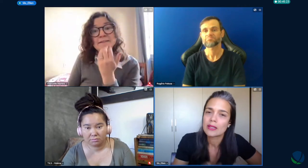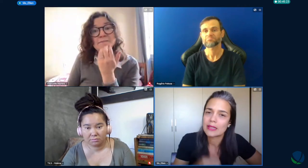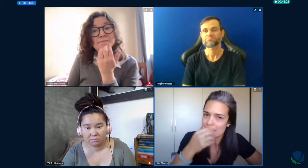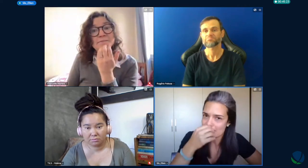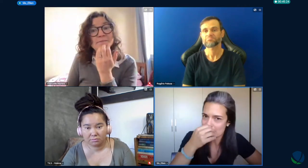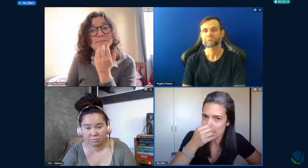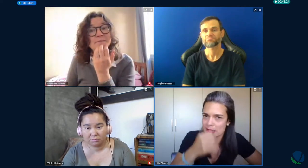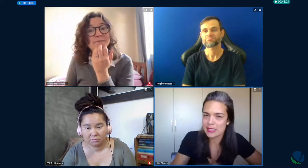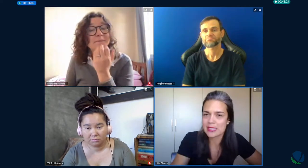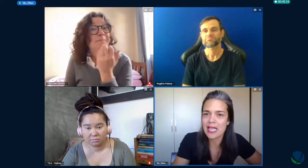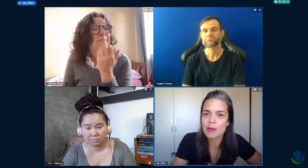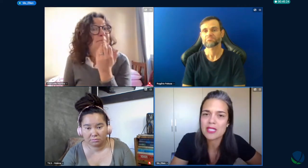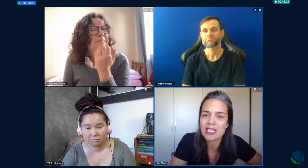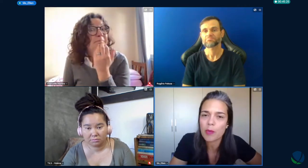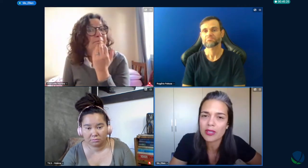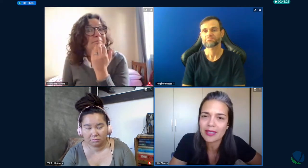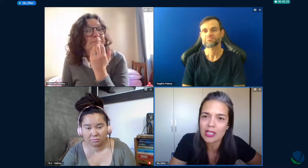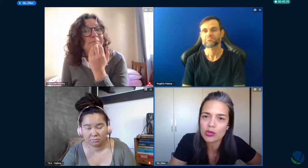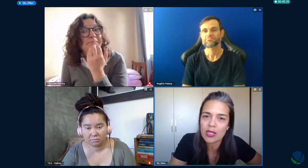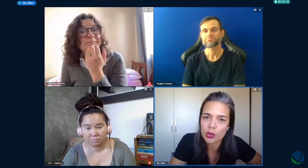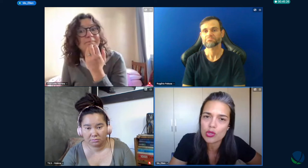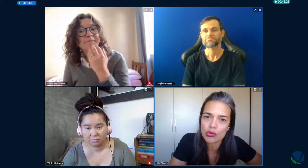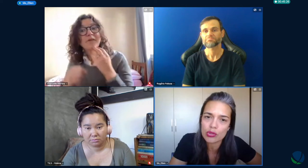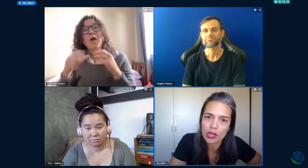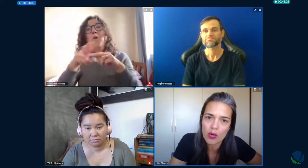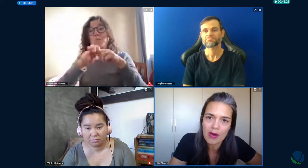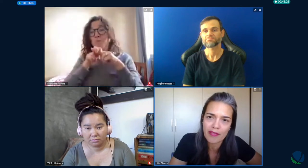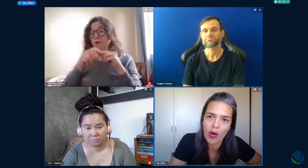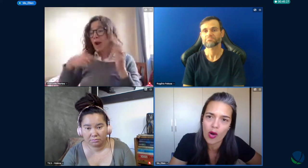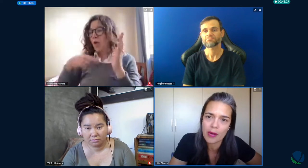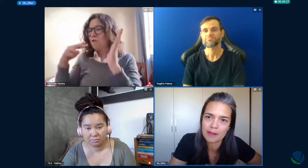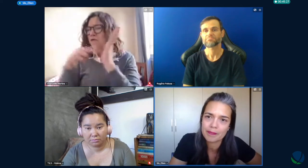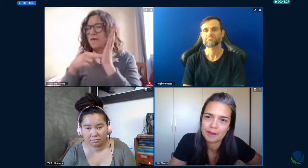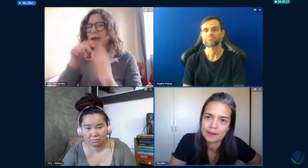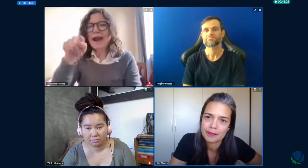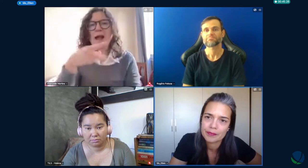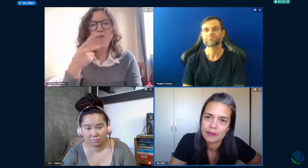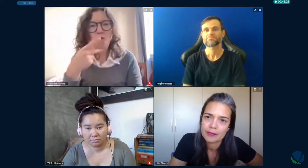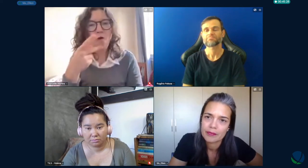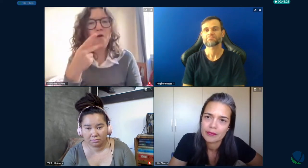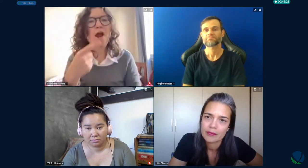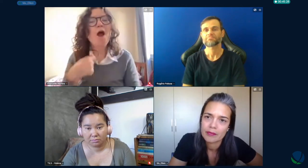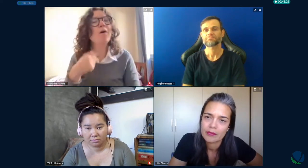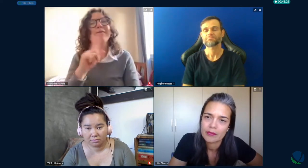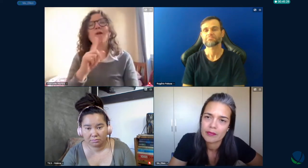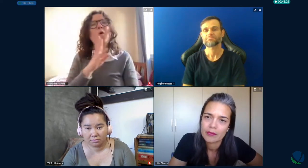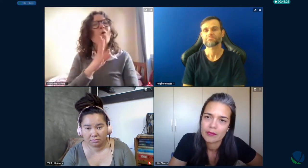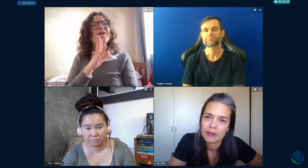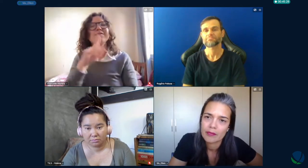sinalização... Desses termos, se eles podem estar ajudando os surdos de alguma forma.